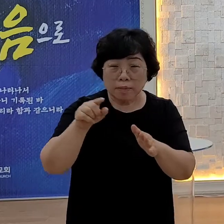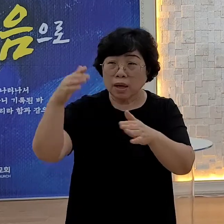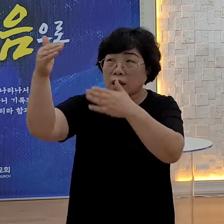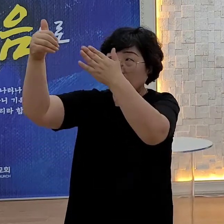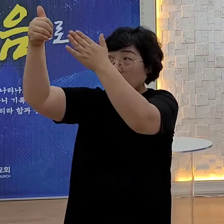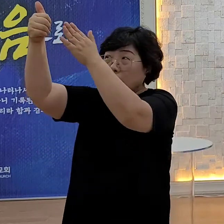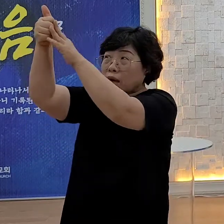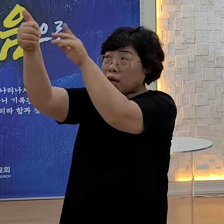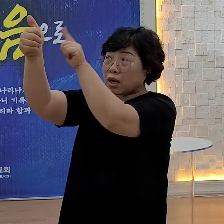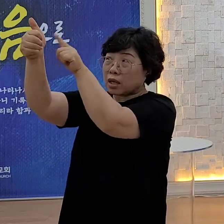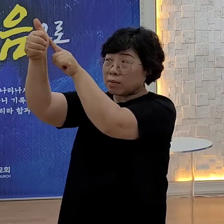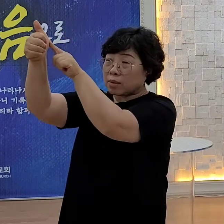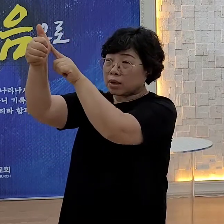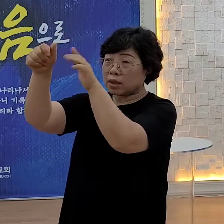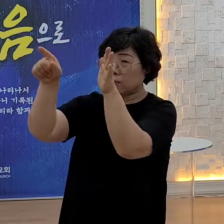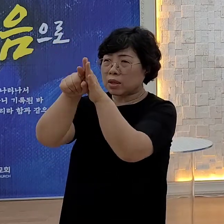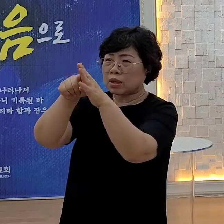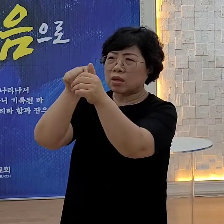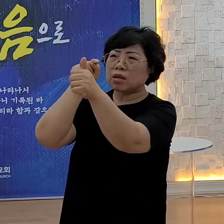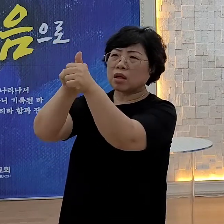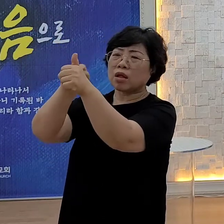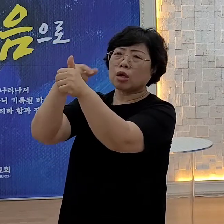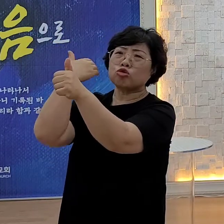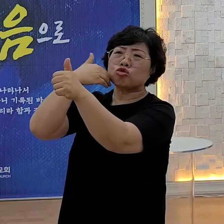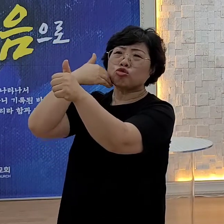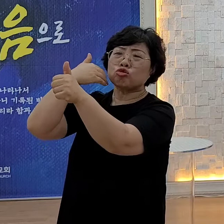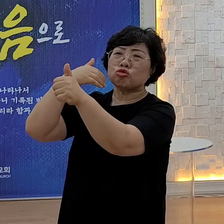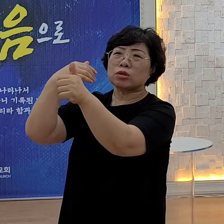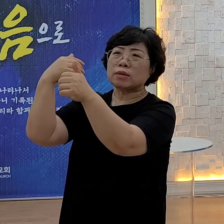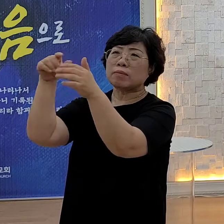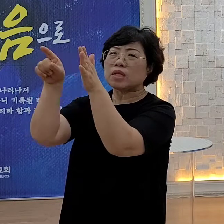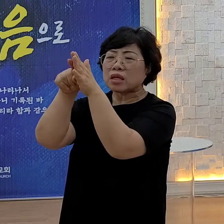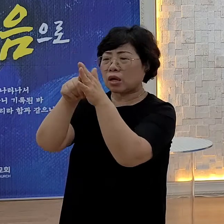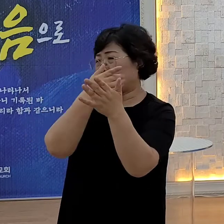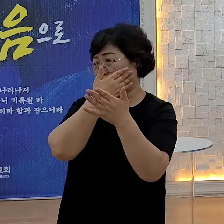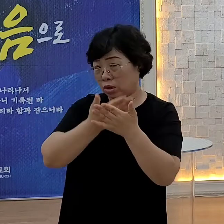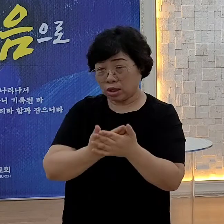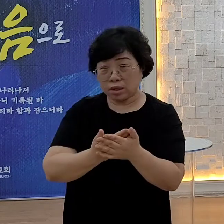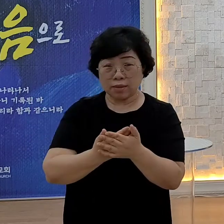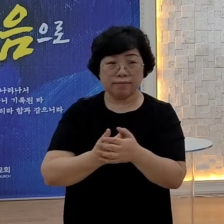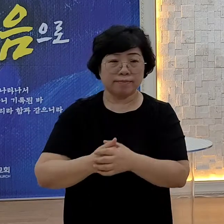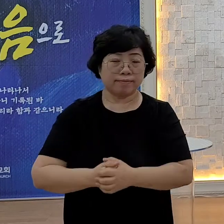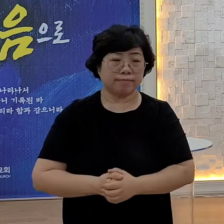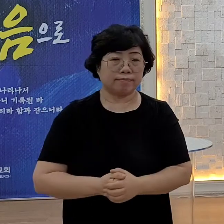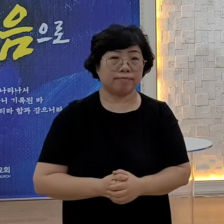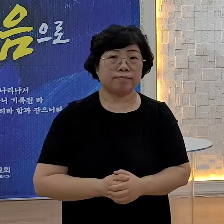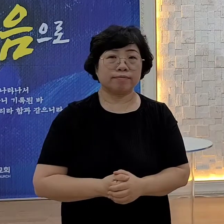믿는, 이것이 믿음이다라는 것. 오늘 본문에 나와 있어요.